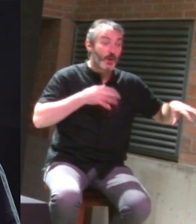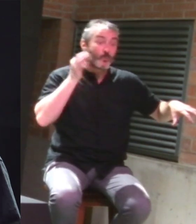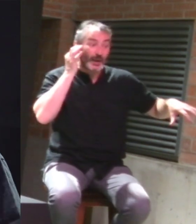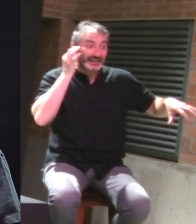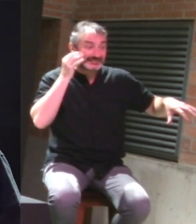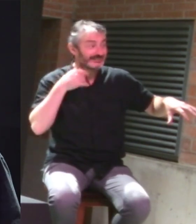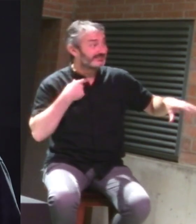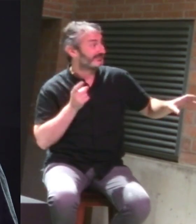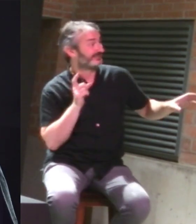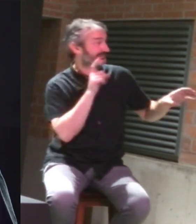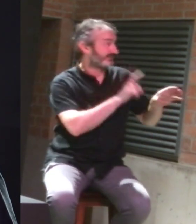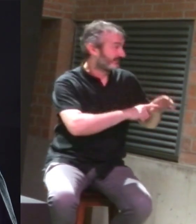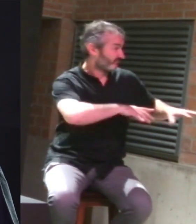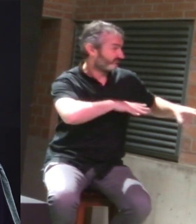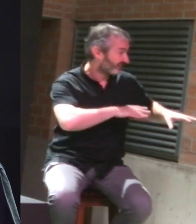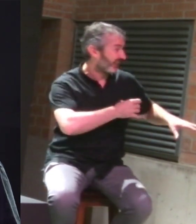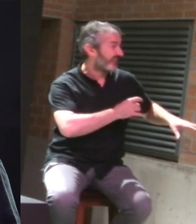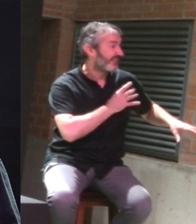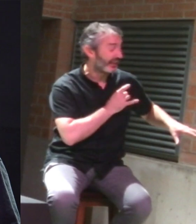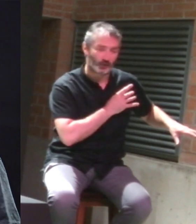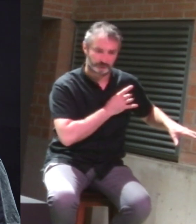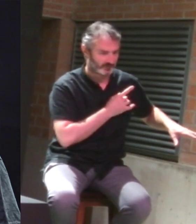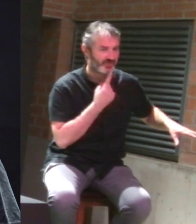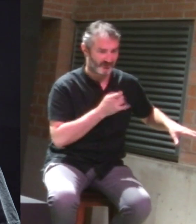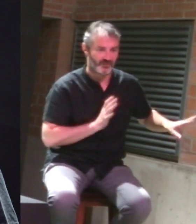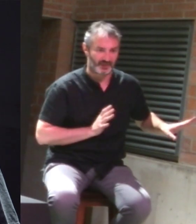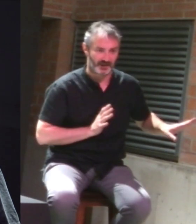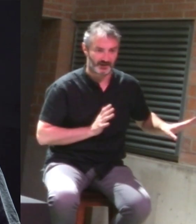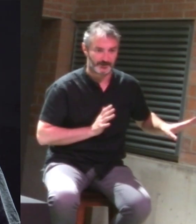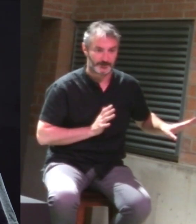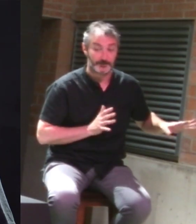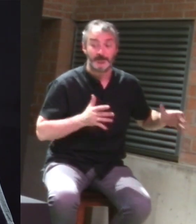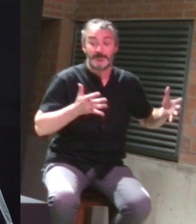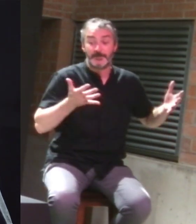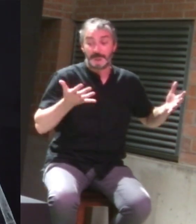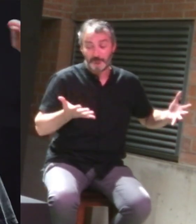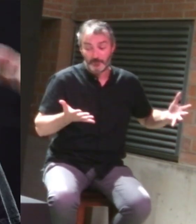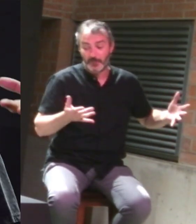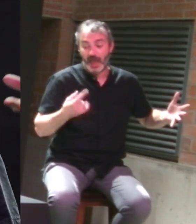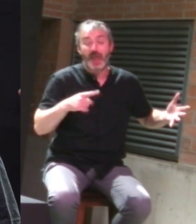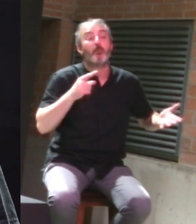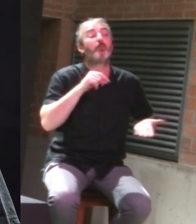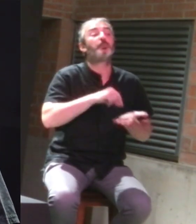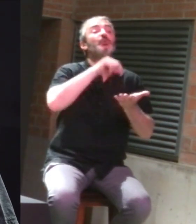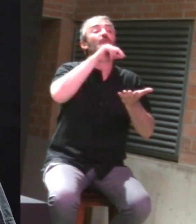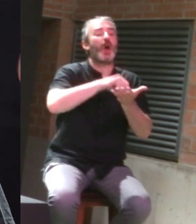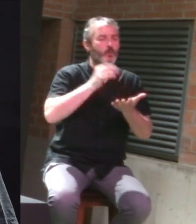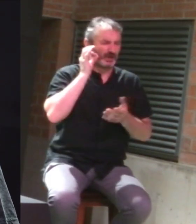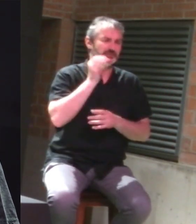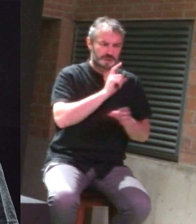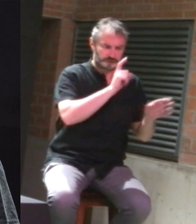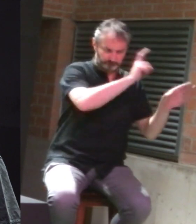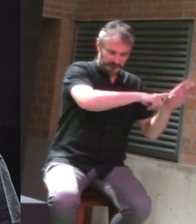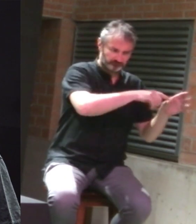difícil el activismo sindical también. Pese a ello, como sabemos, hay algunas mujeres que lo hacen, que lo llevan a cabo,